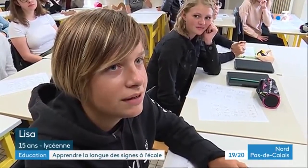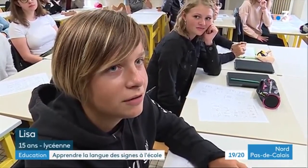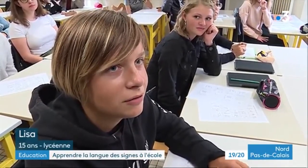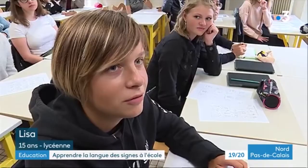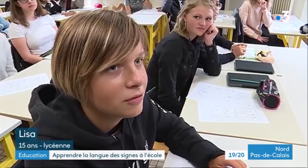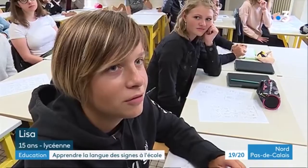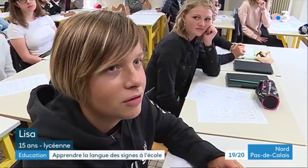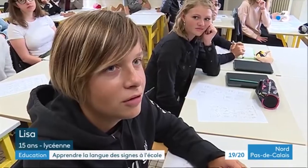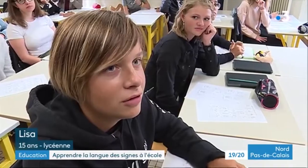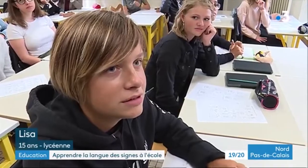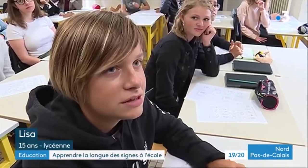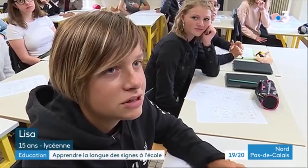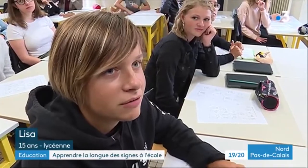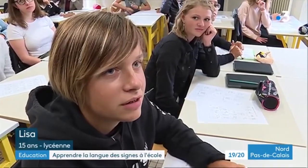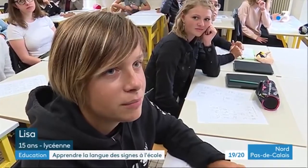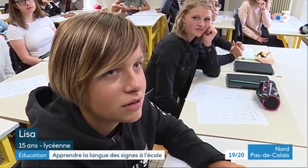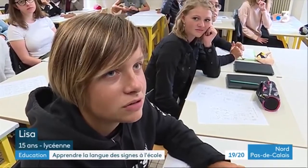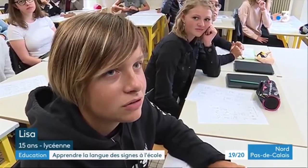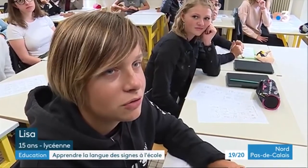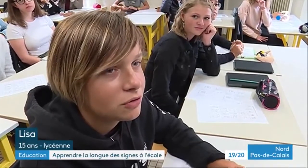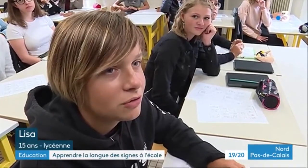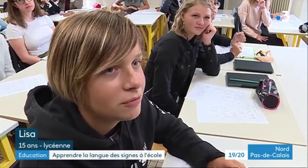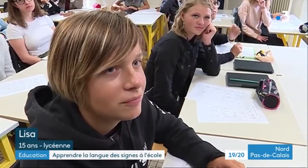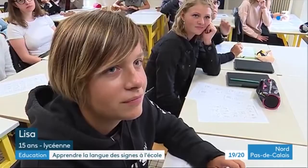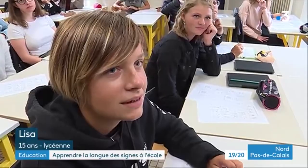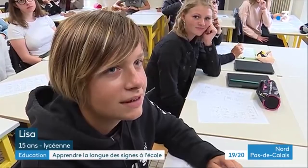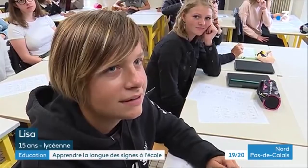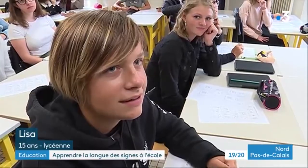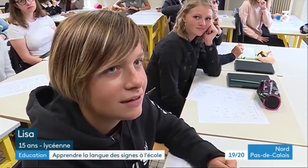m'aider si j'avais des personnes qui étaient